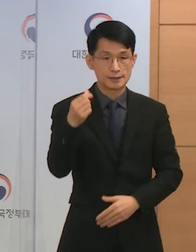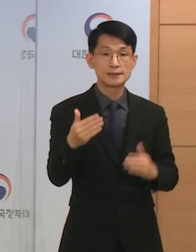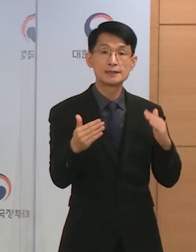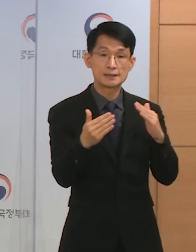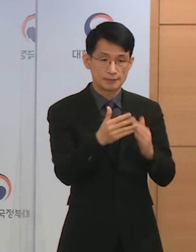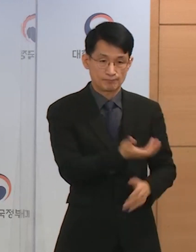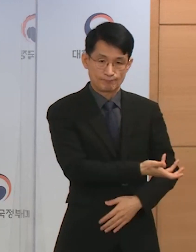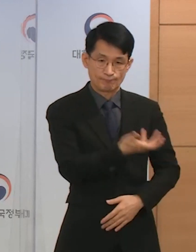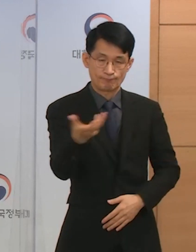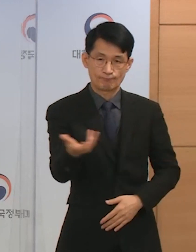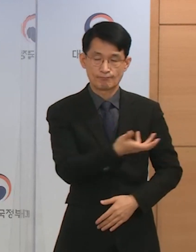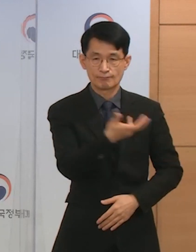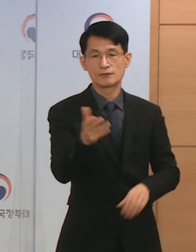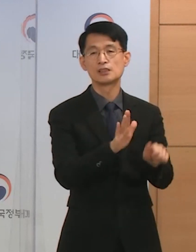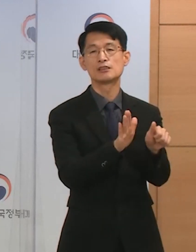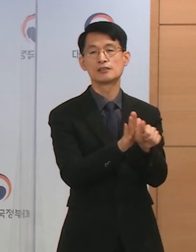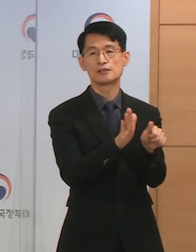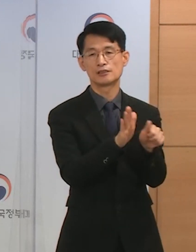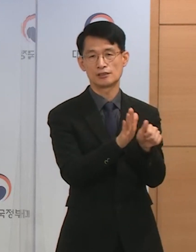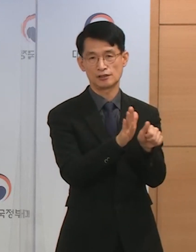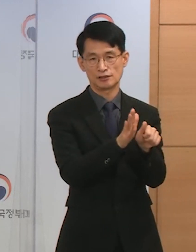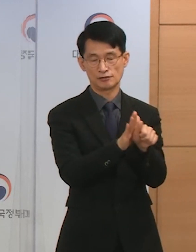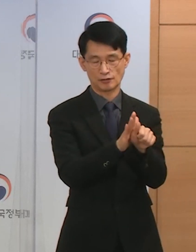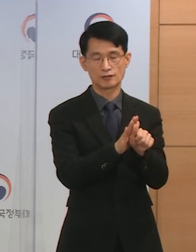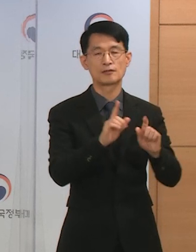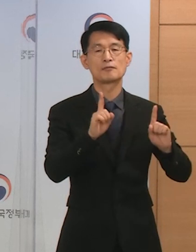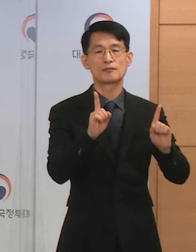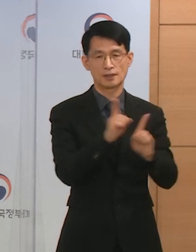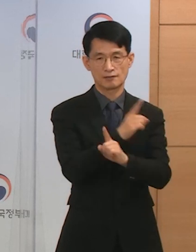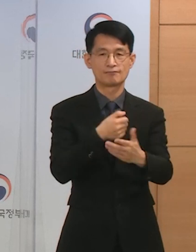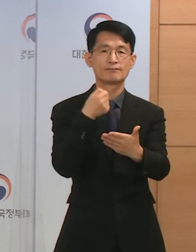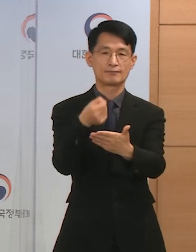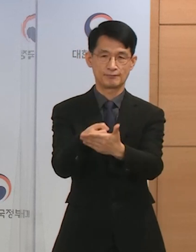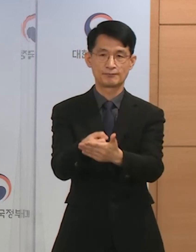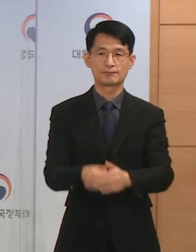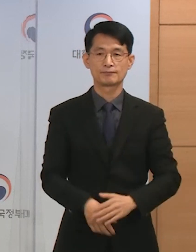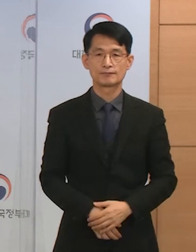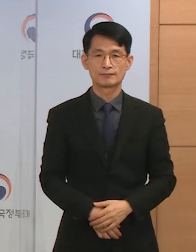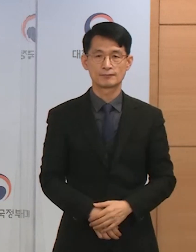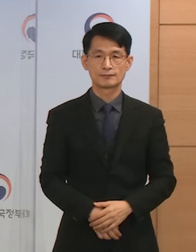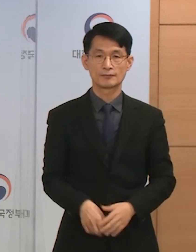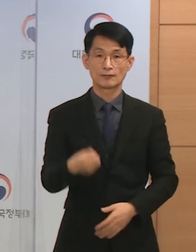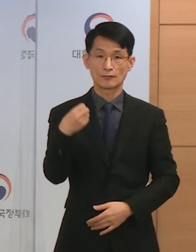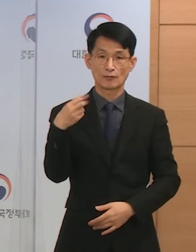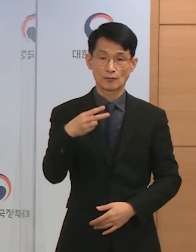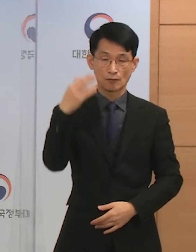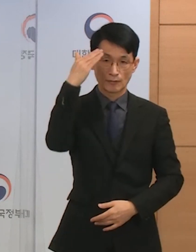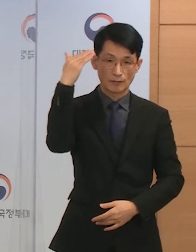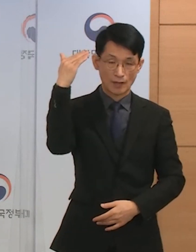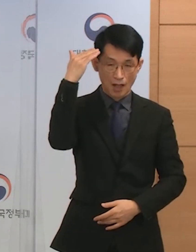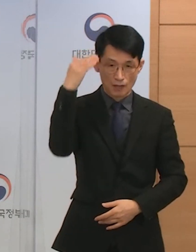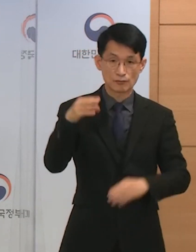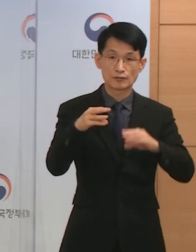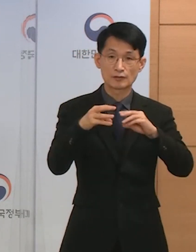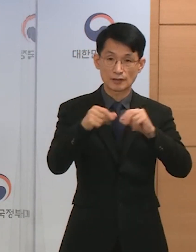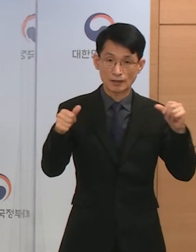주거 상향을 지원하도록 조치하였습니다. 그리고